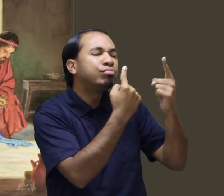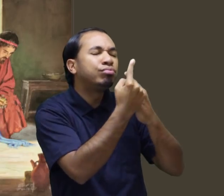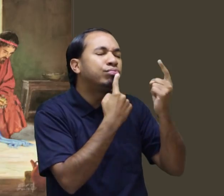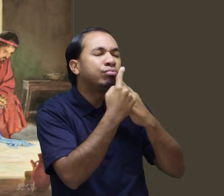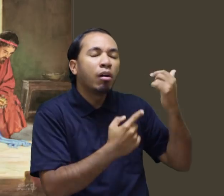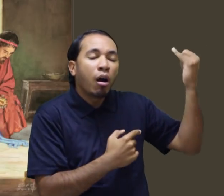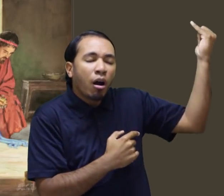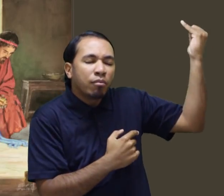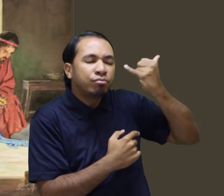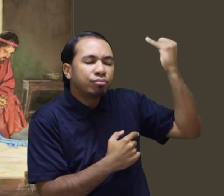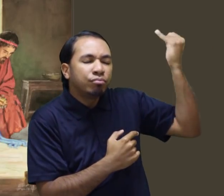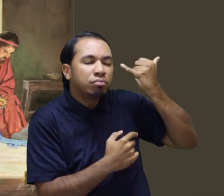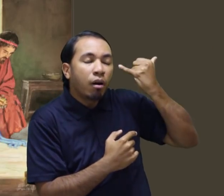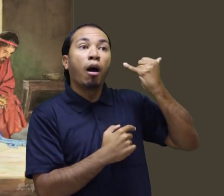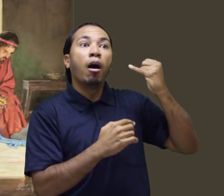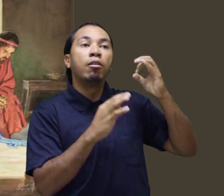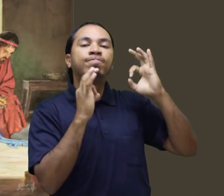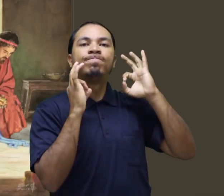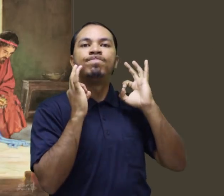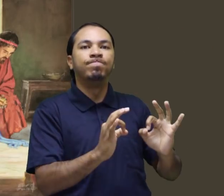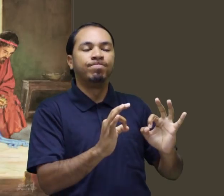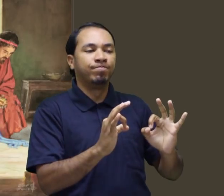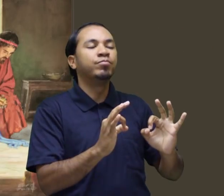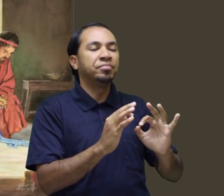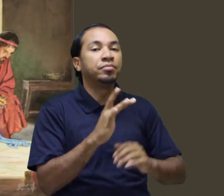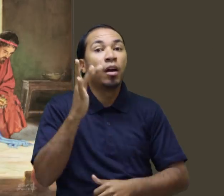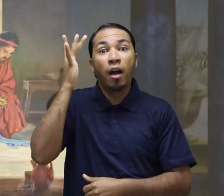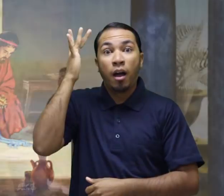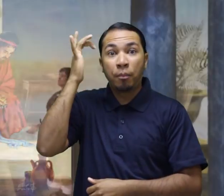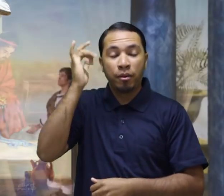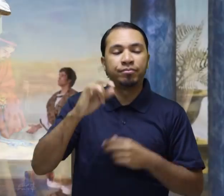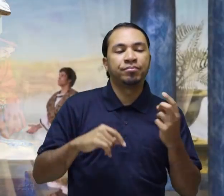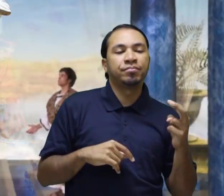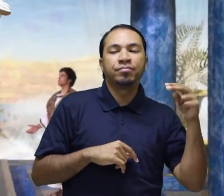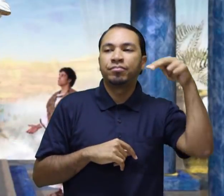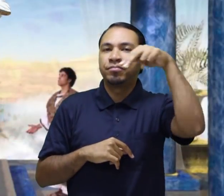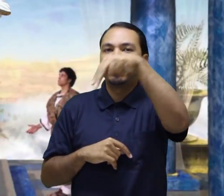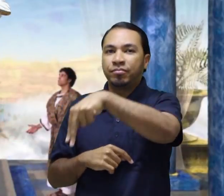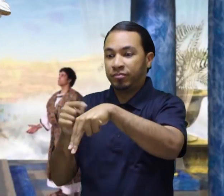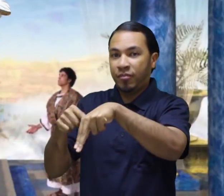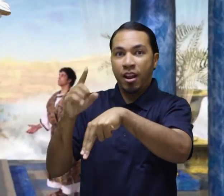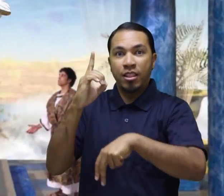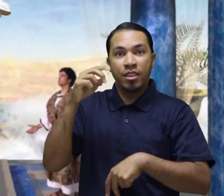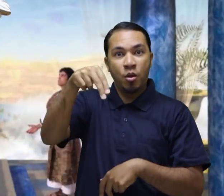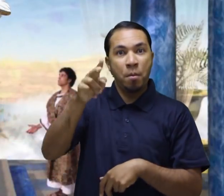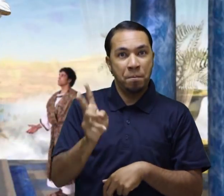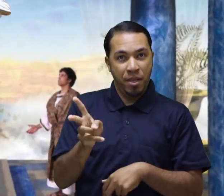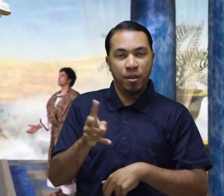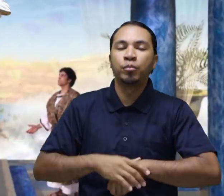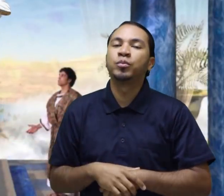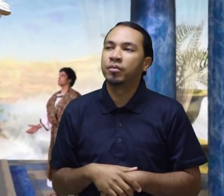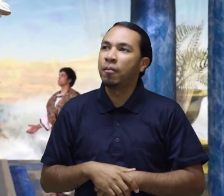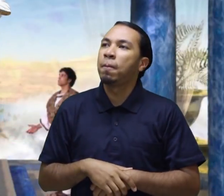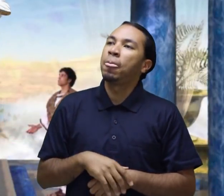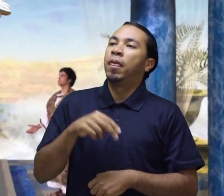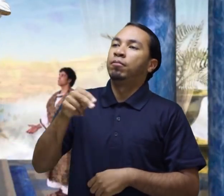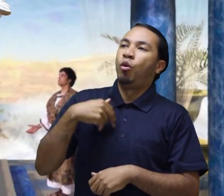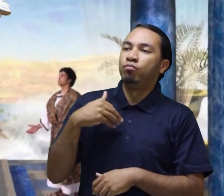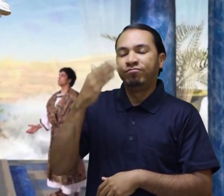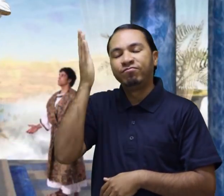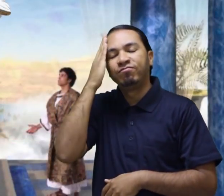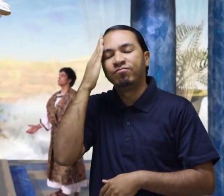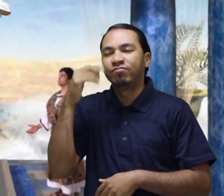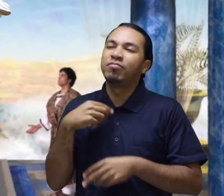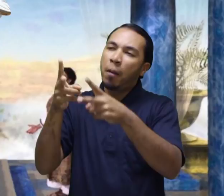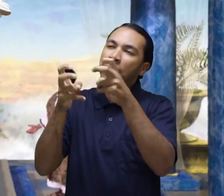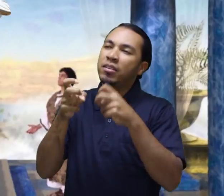Deus, então, revelou a Daniel o que significava o sonho. Assim, Daniel voltou à sala do